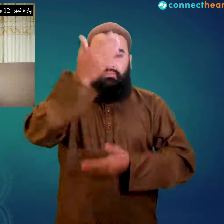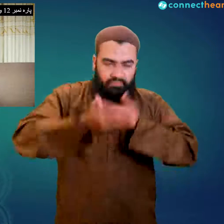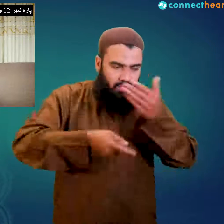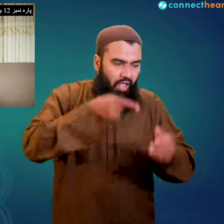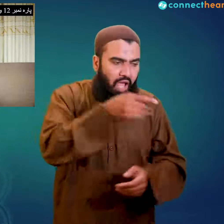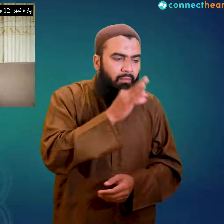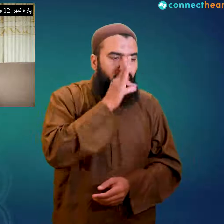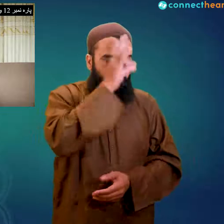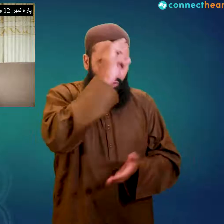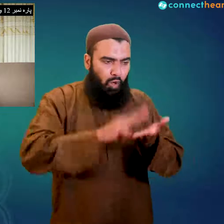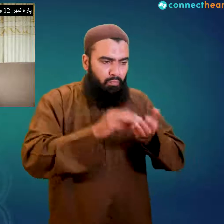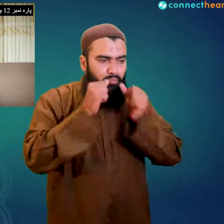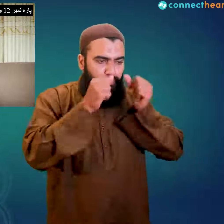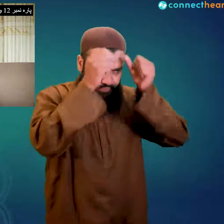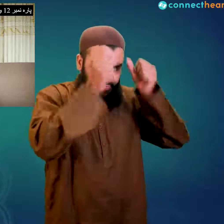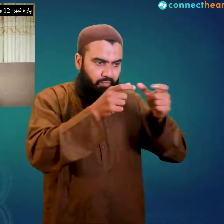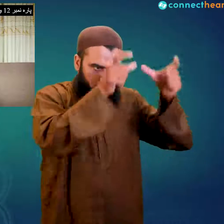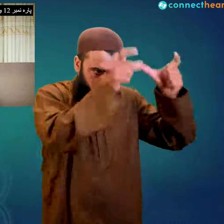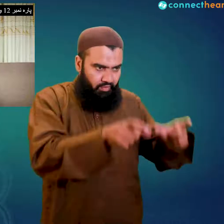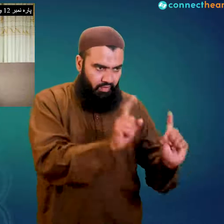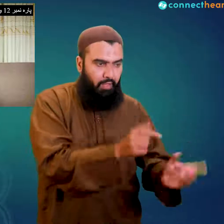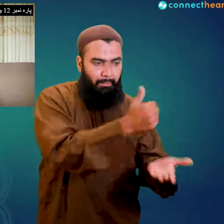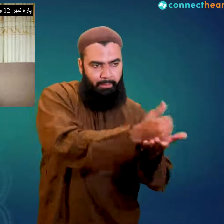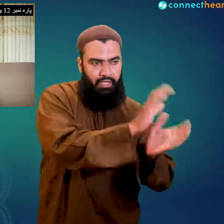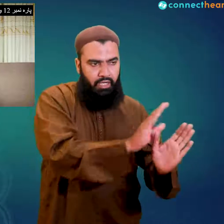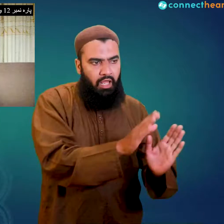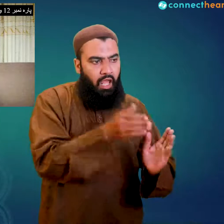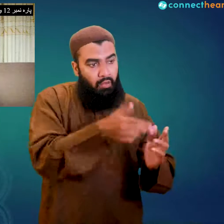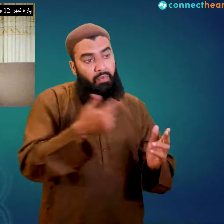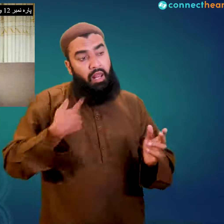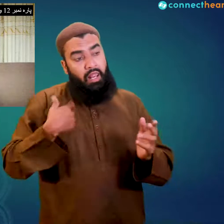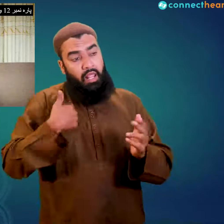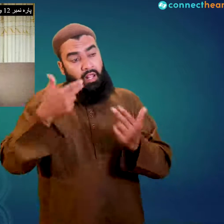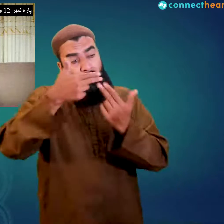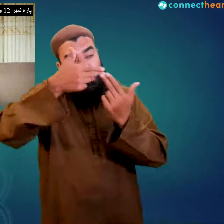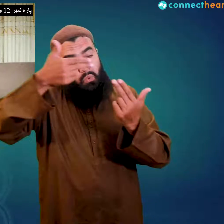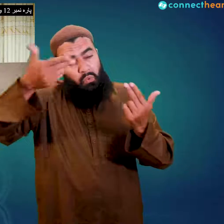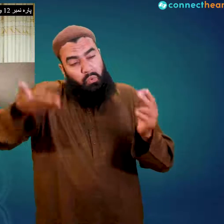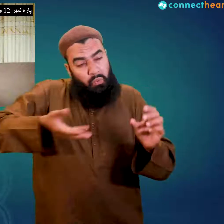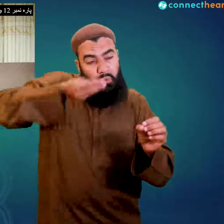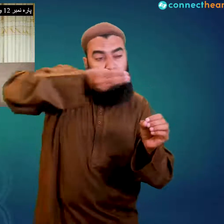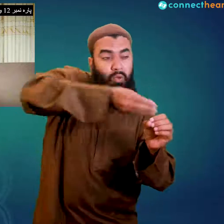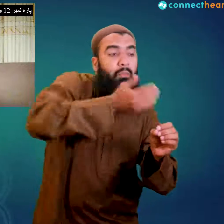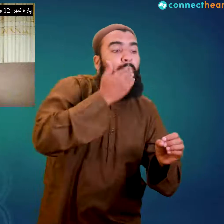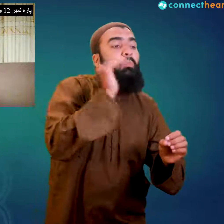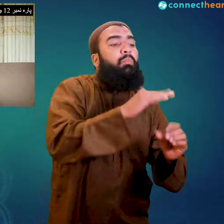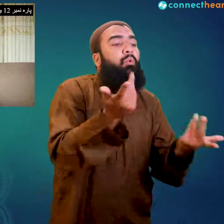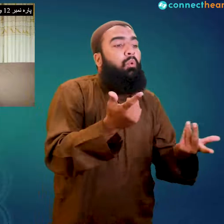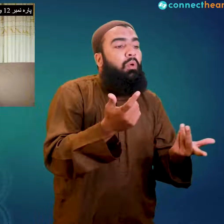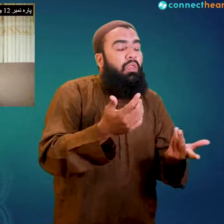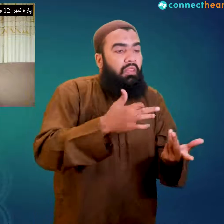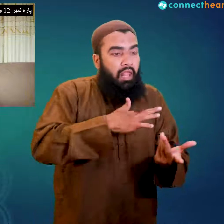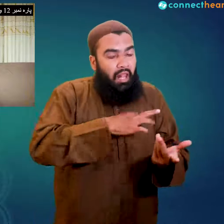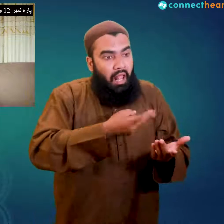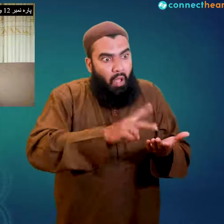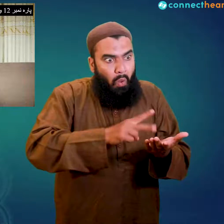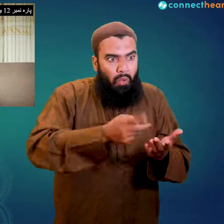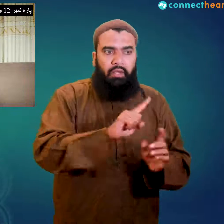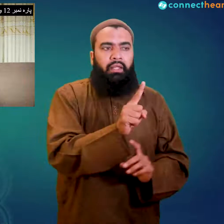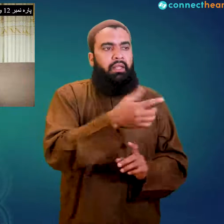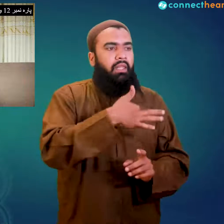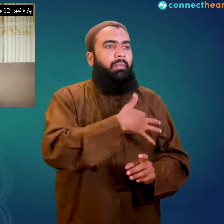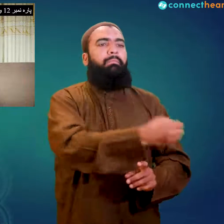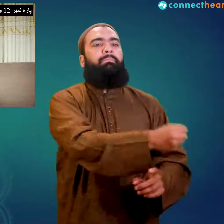ثابت قدم ہو جائے، دل کے اندر ثبات آ جائے، قرار آ جائے۔ اور کس معنی میں ثبات اور قرار؟ فرمایا